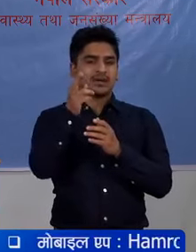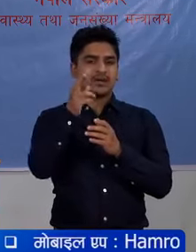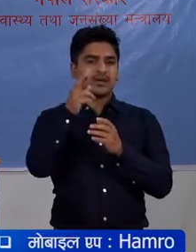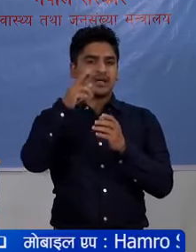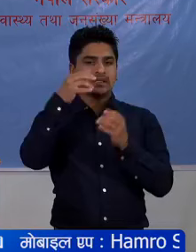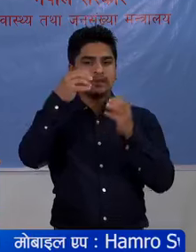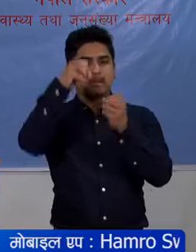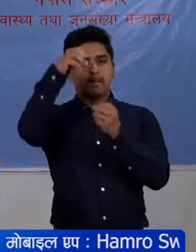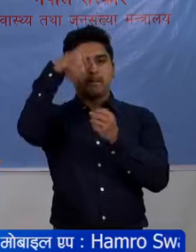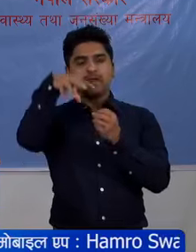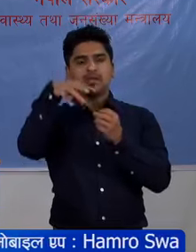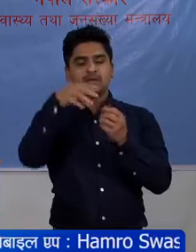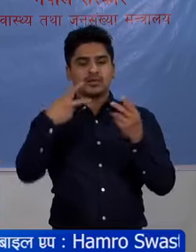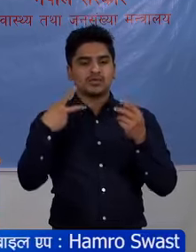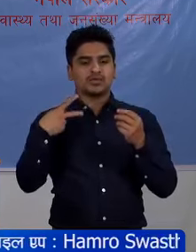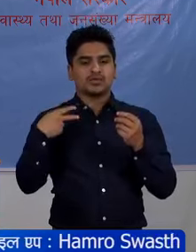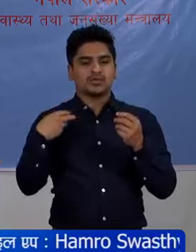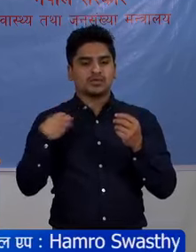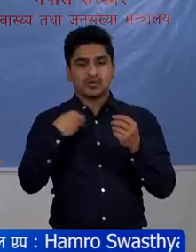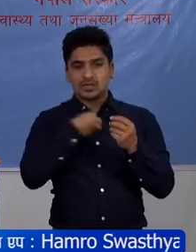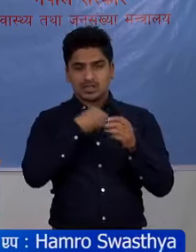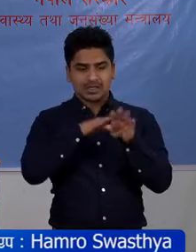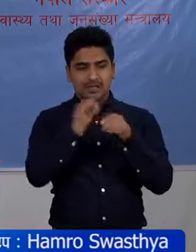प्रास्थमिक्ता का आधार